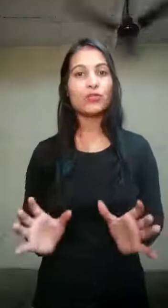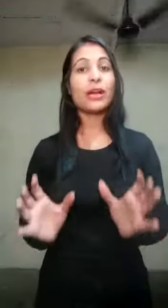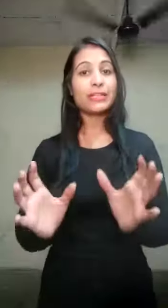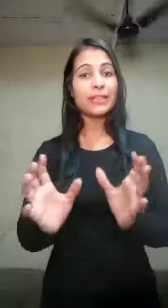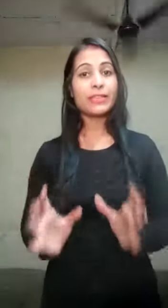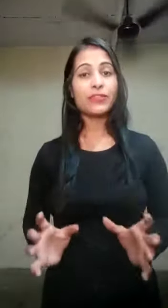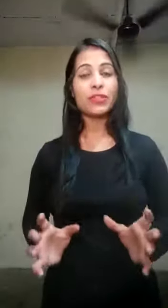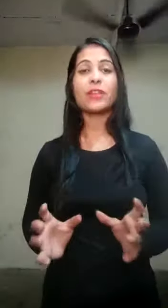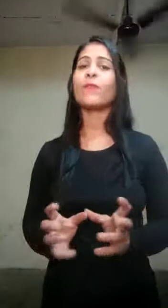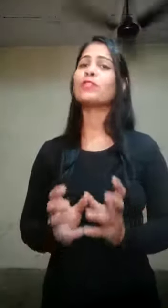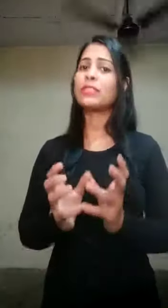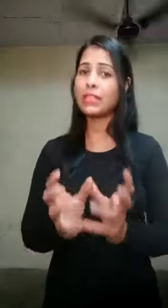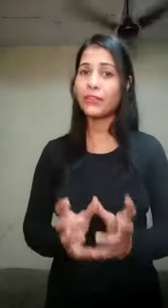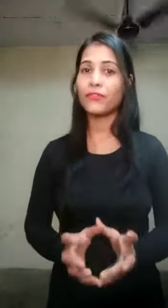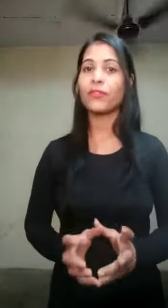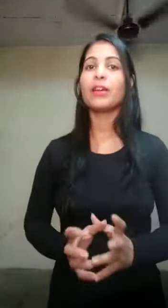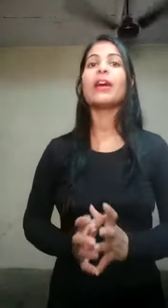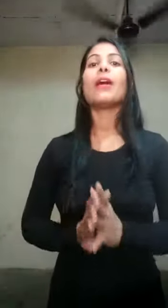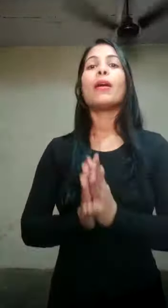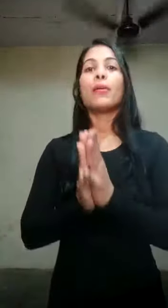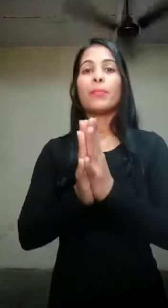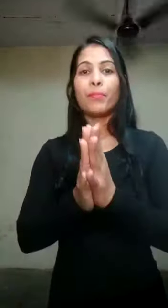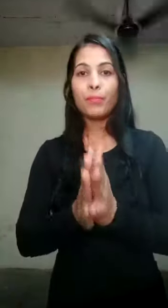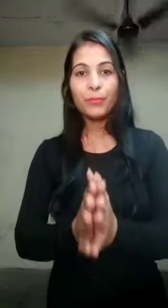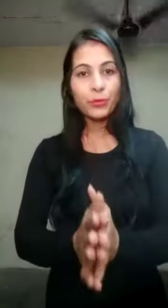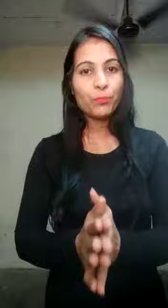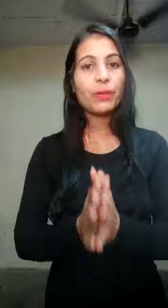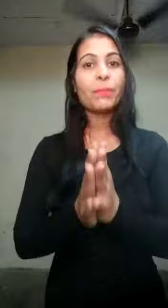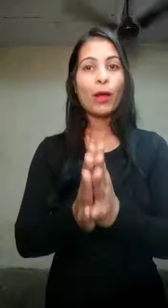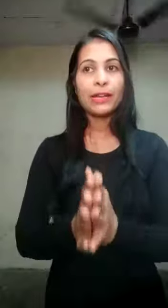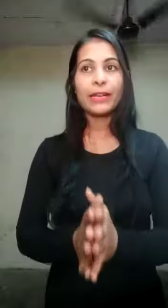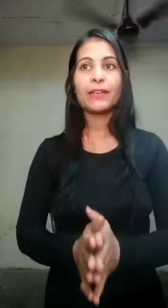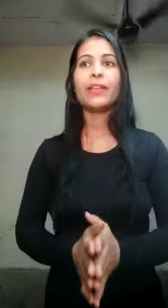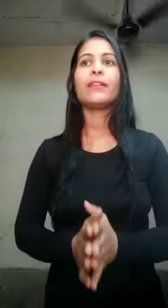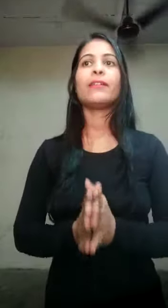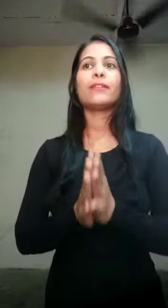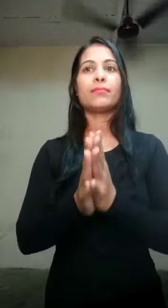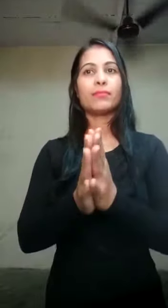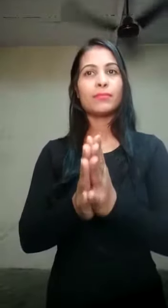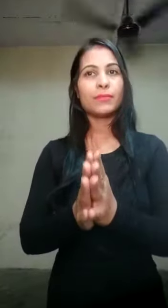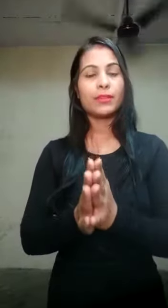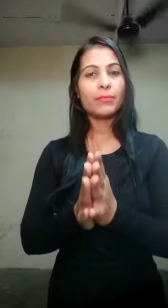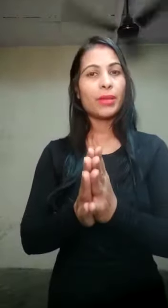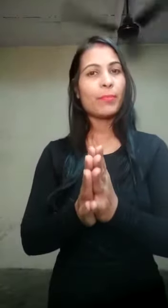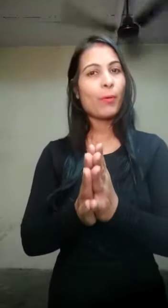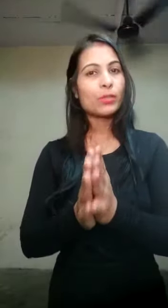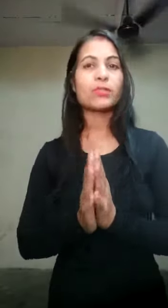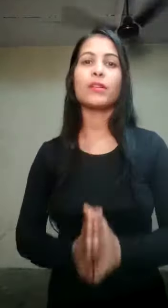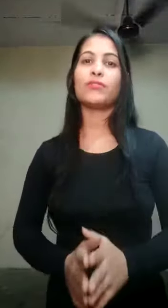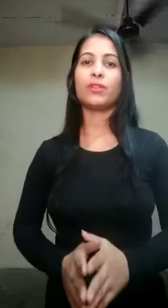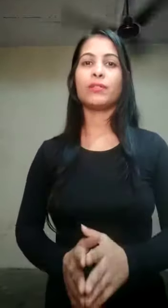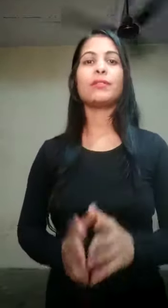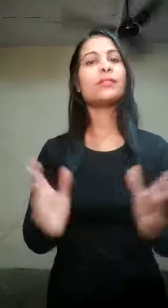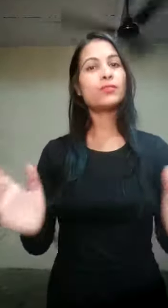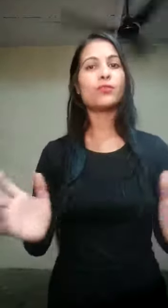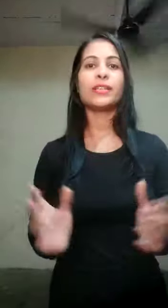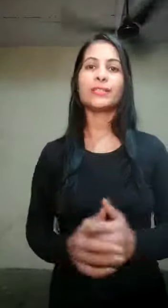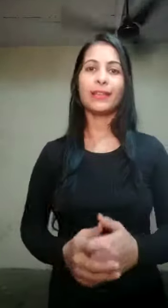आज का सेशन है वो सिर्फ यूपी पॉलिटेक्निक में पोस्ट ग्रेजुएट स्टूडेंट्स के लिए